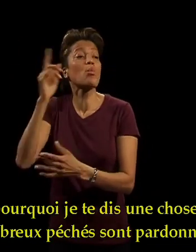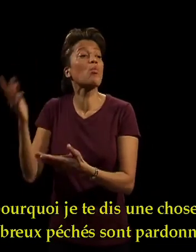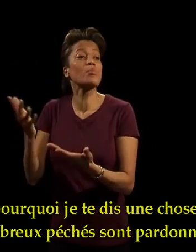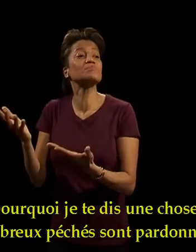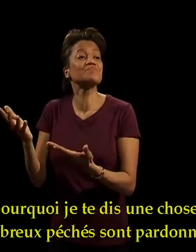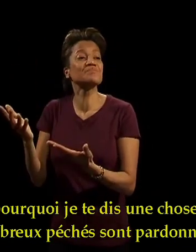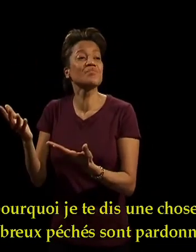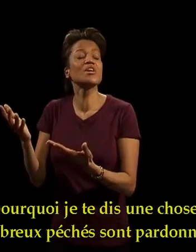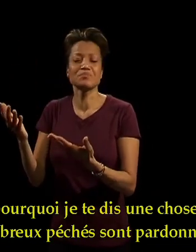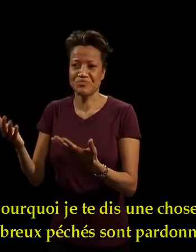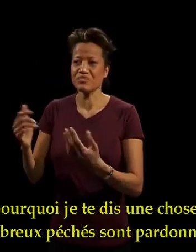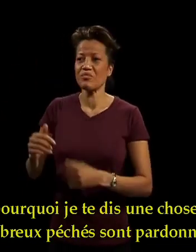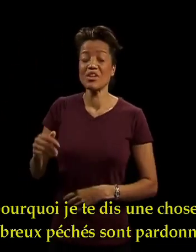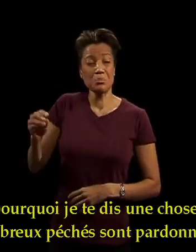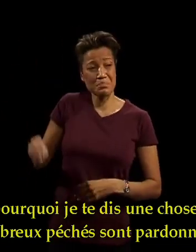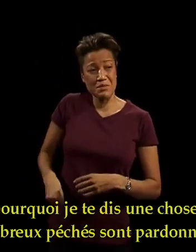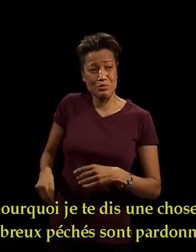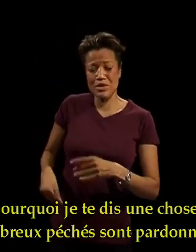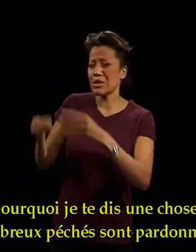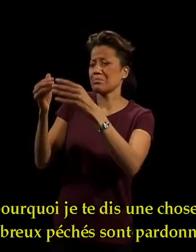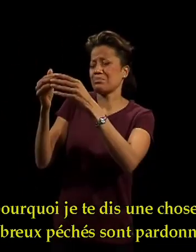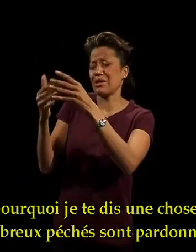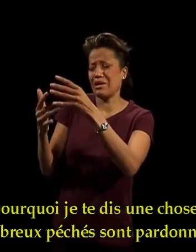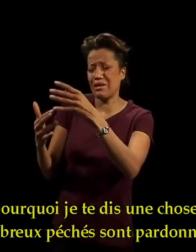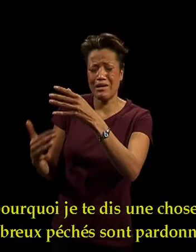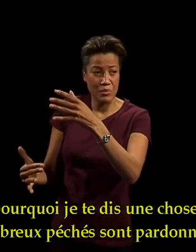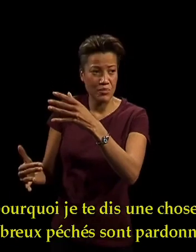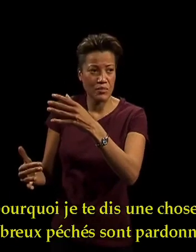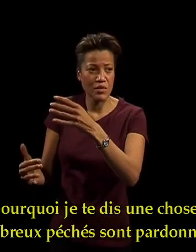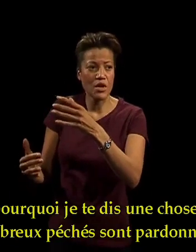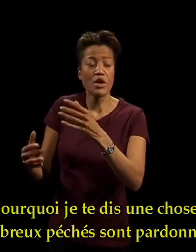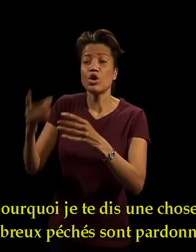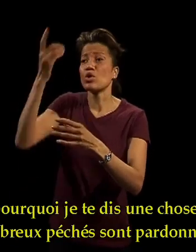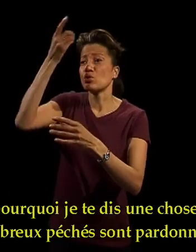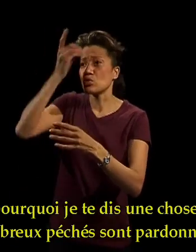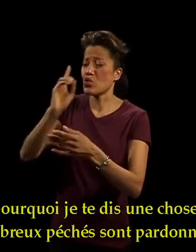C'est pourquoi je te dis une chose, ses nombreux péchés sont pardonnés.